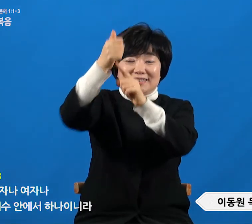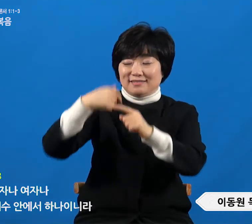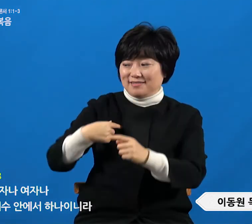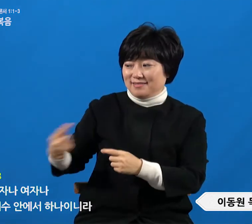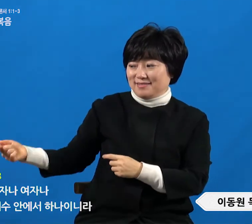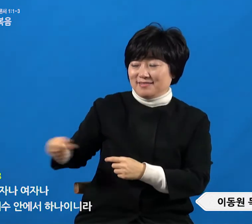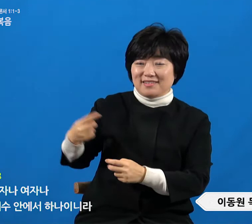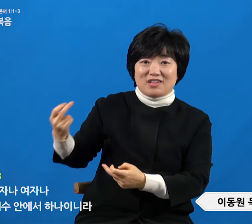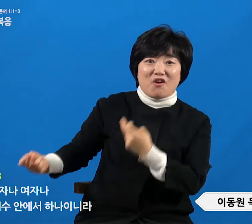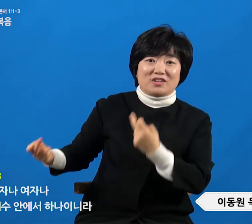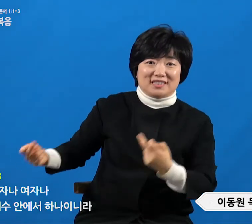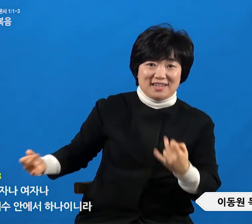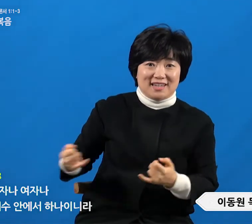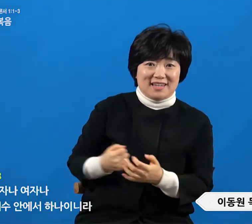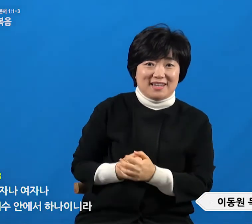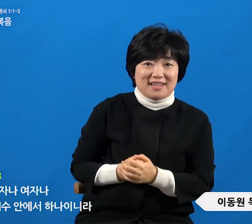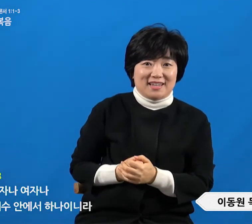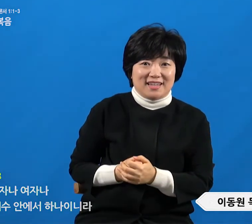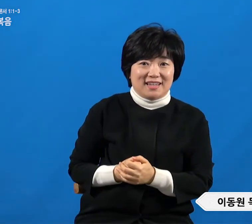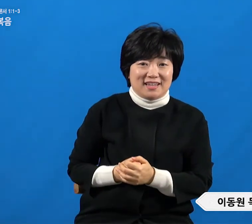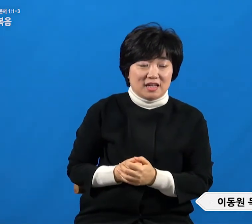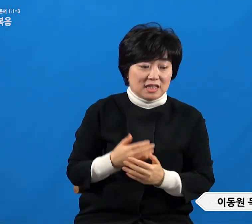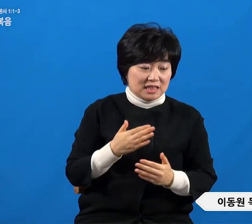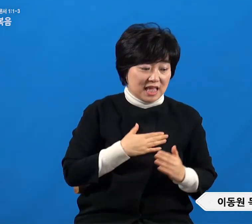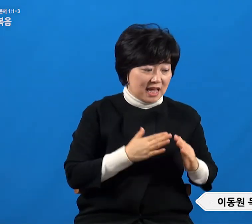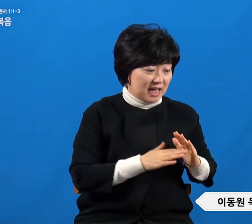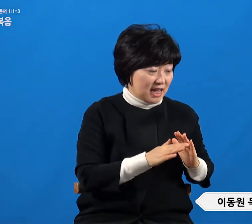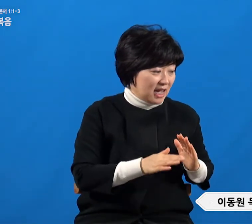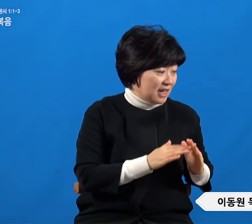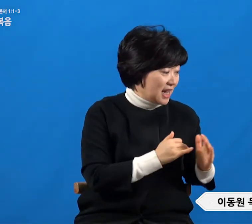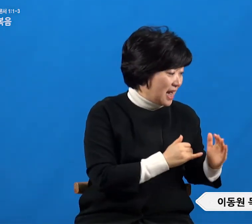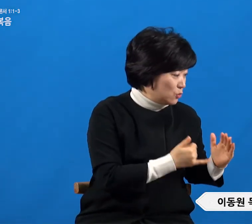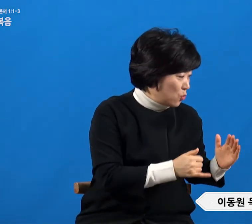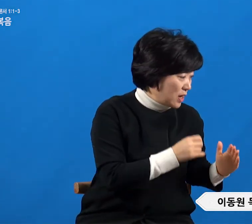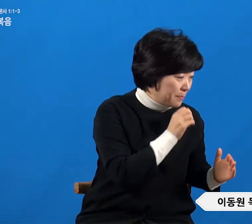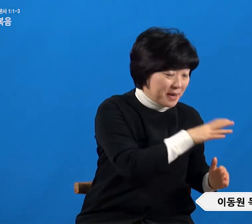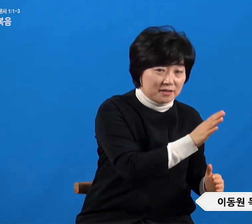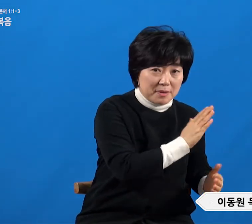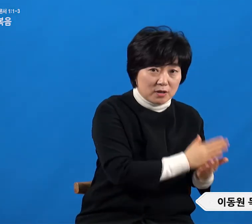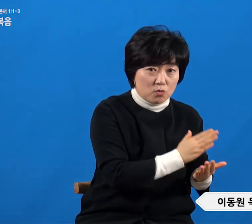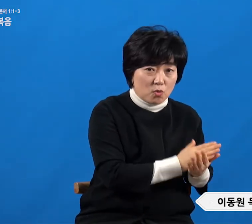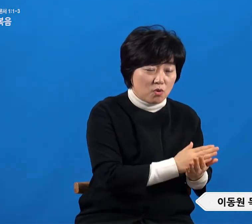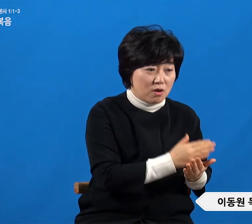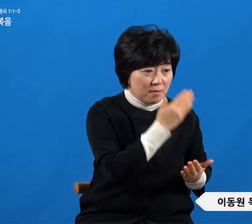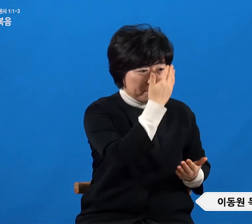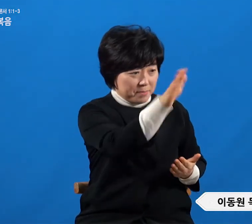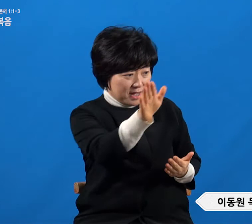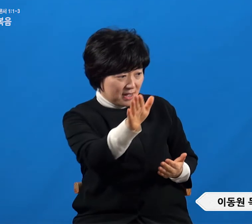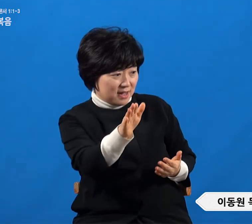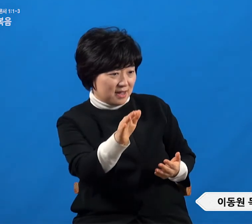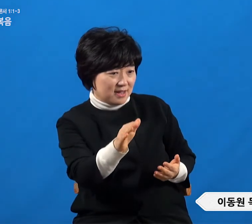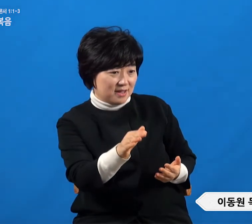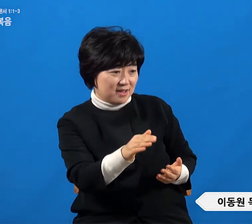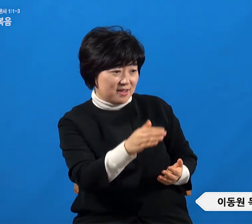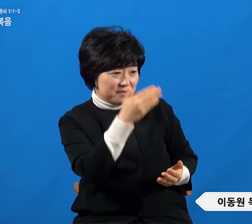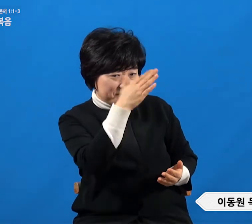형제? 자, 같이 앉아있는 가족 말고 주변 앞뒤를 돌아보면서 내가 몰랐던 얼굴이